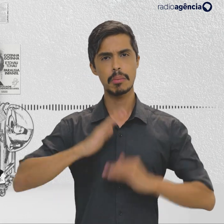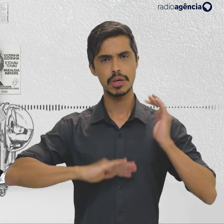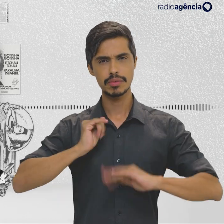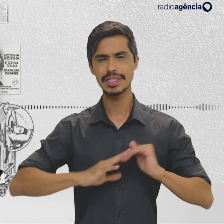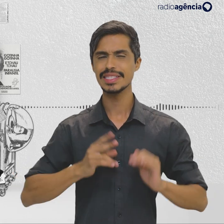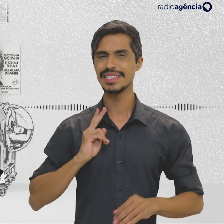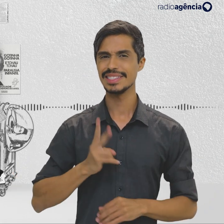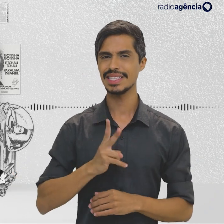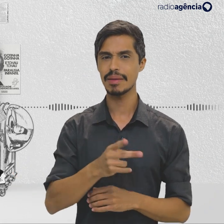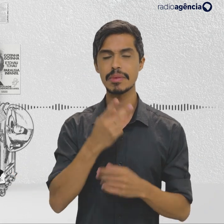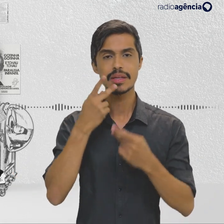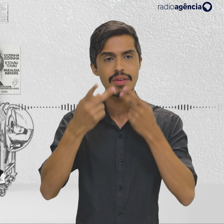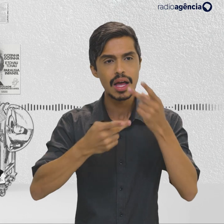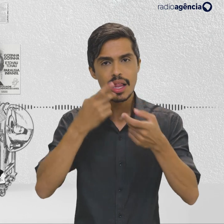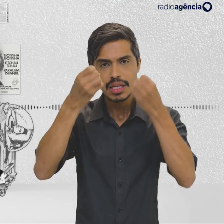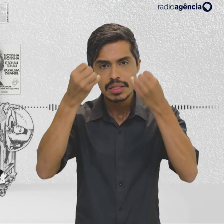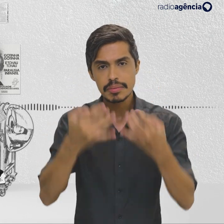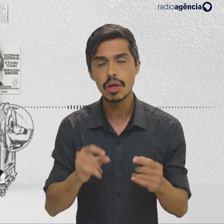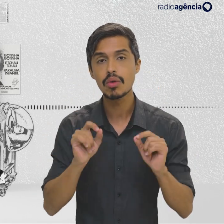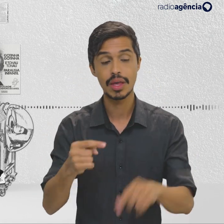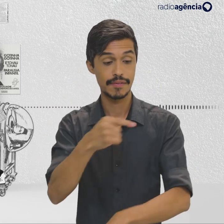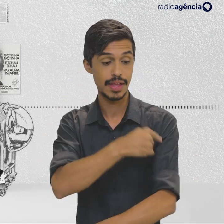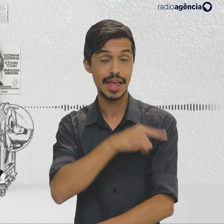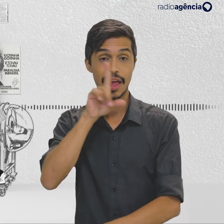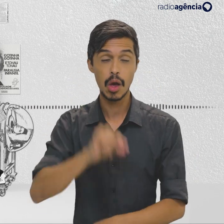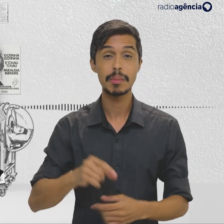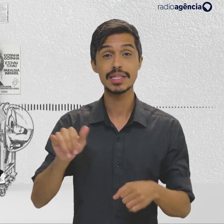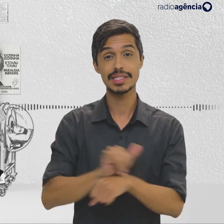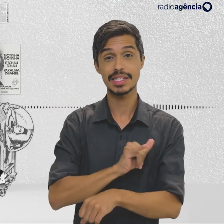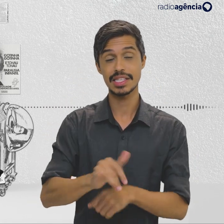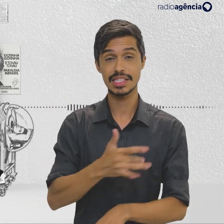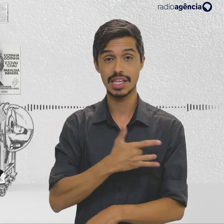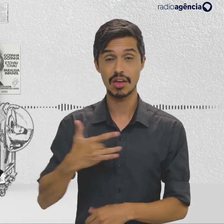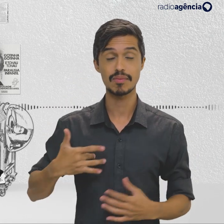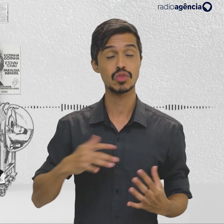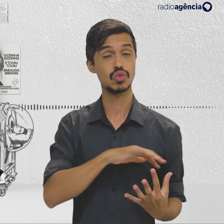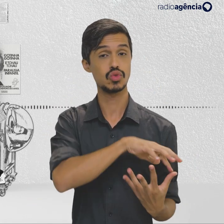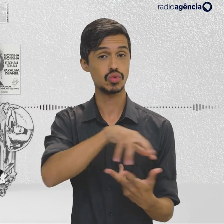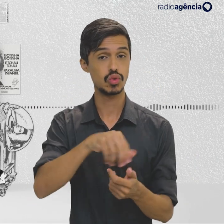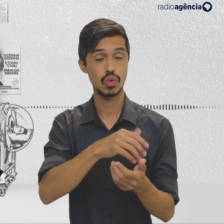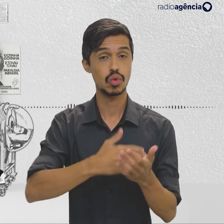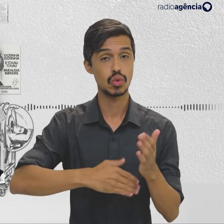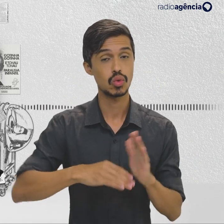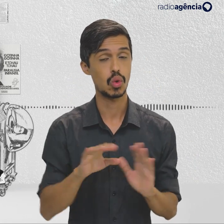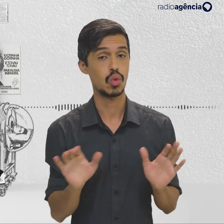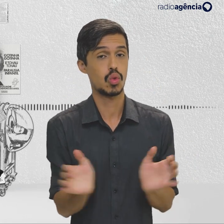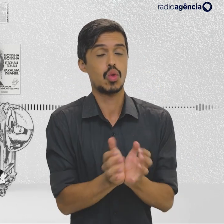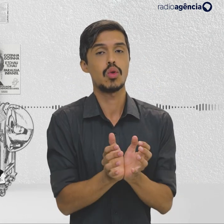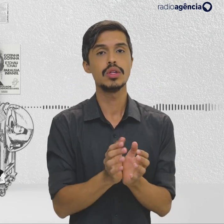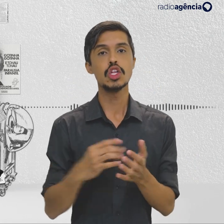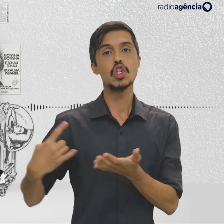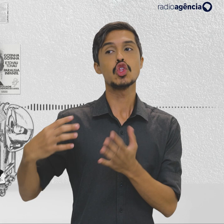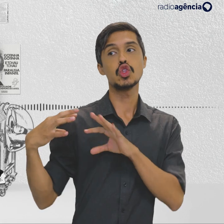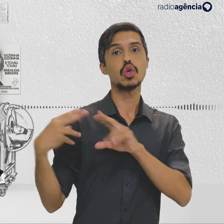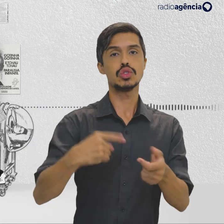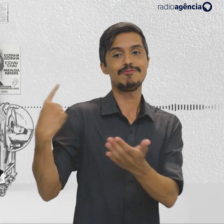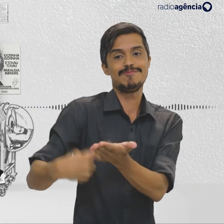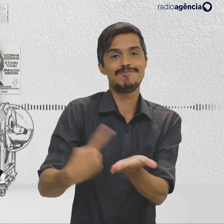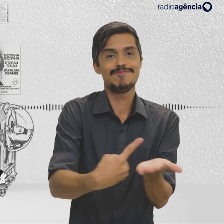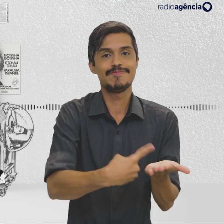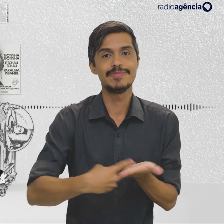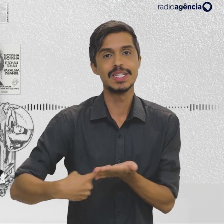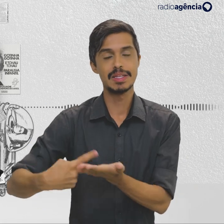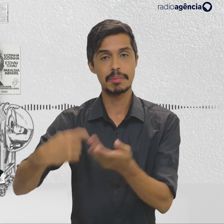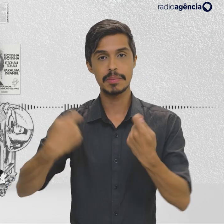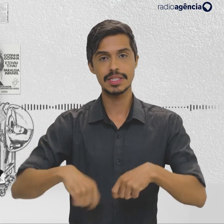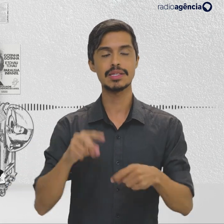os especialistas sempre enfatizam que a vacinação é uma estratégia de saúde coletiva um pacto que todo mundo